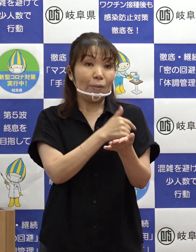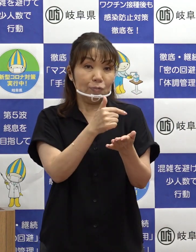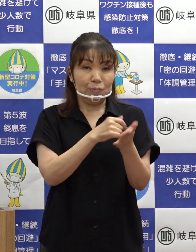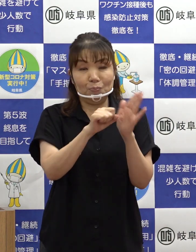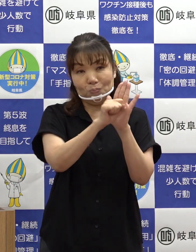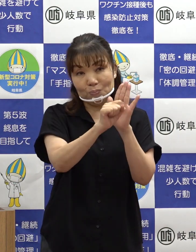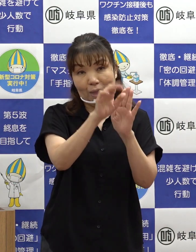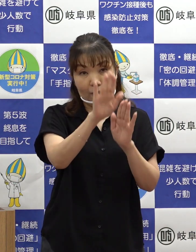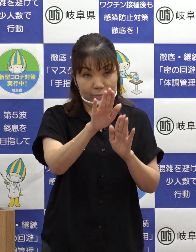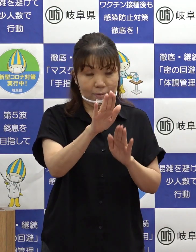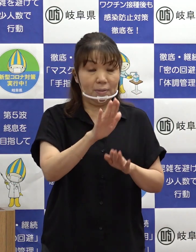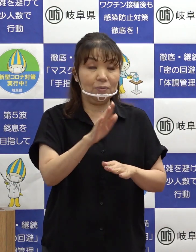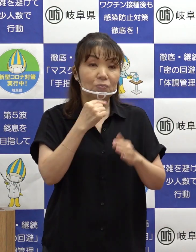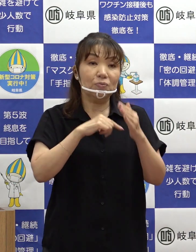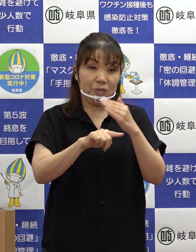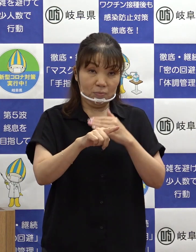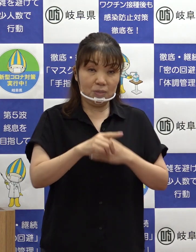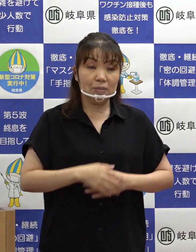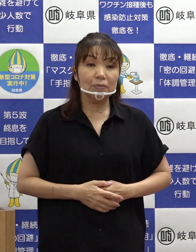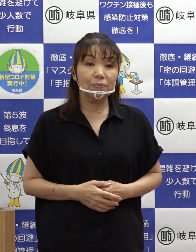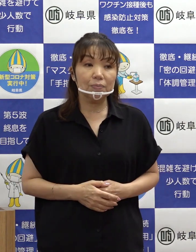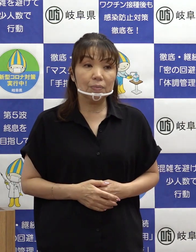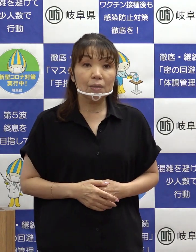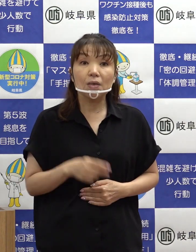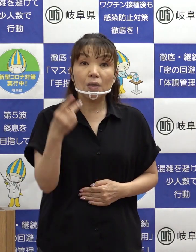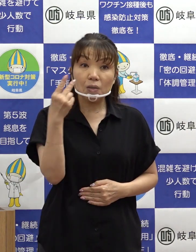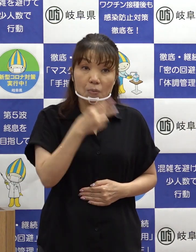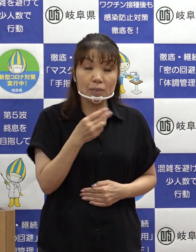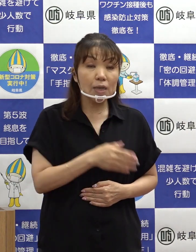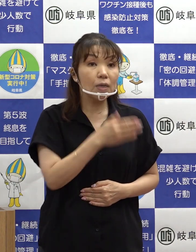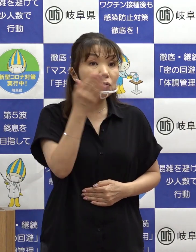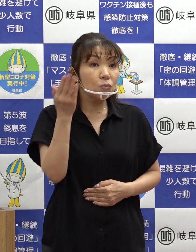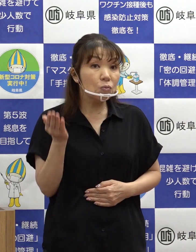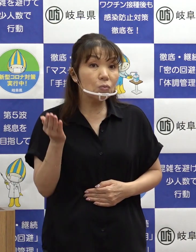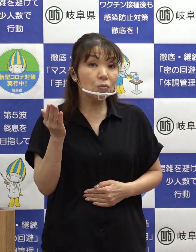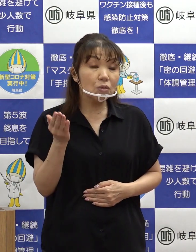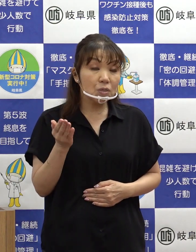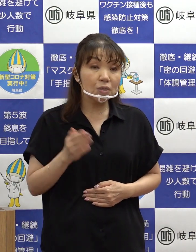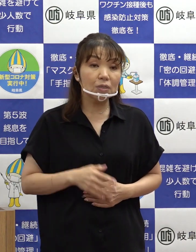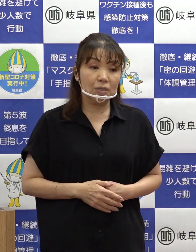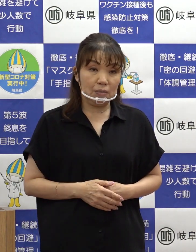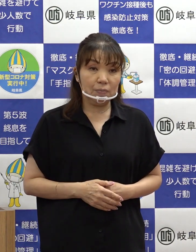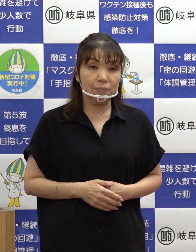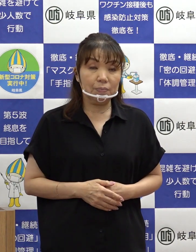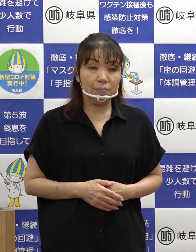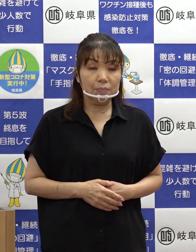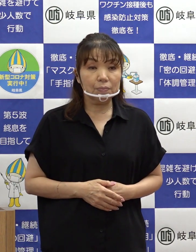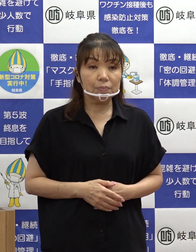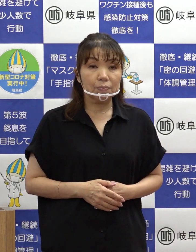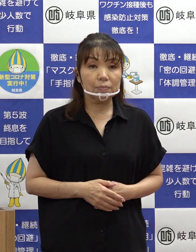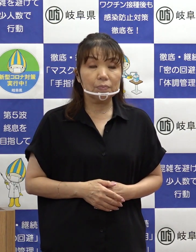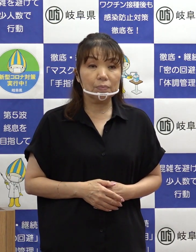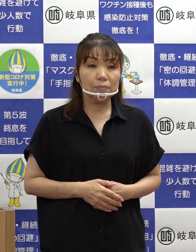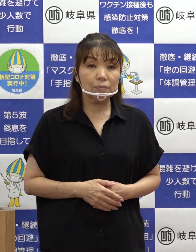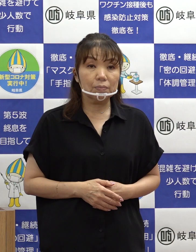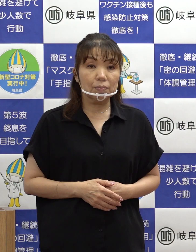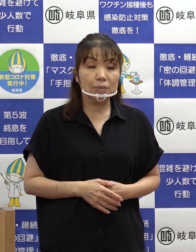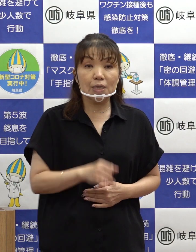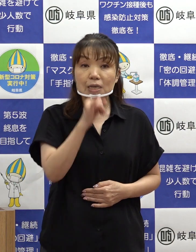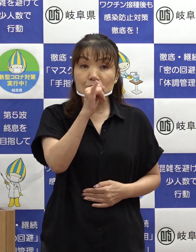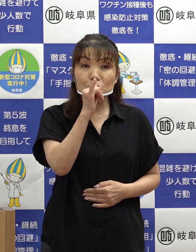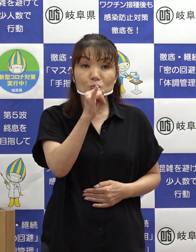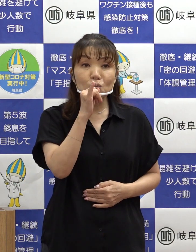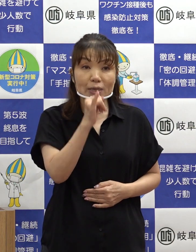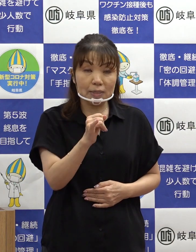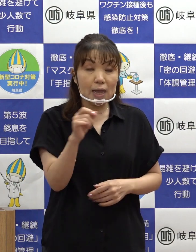れかということでございます。それから次に2枚紙ございます。一つはインフルエンザ特